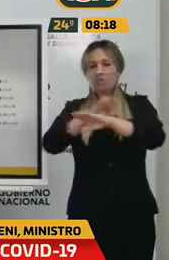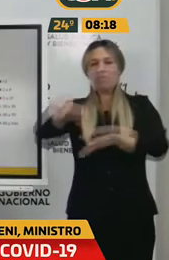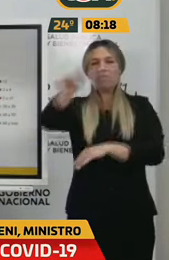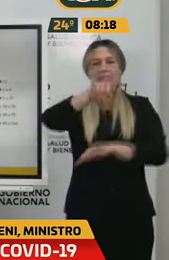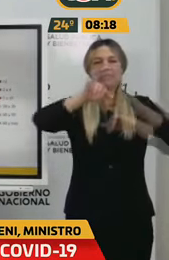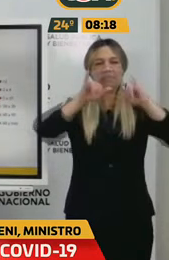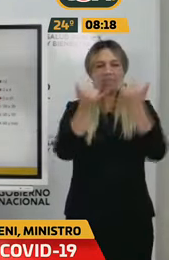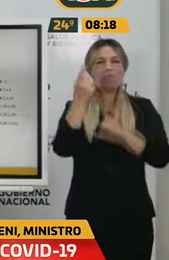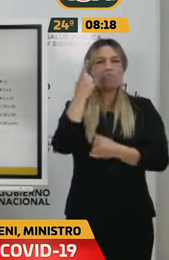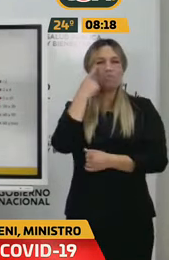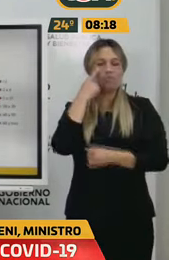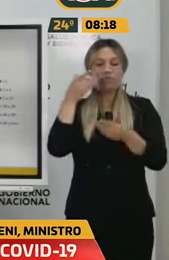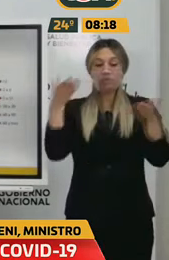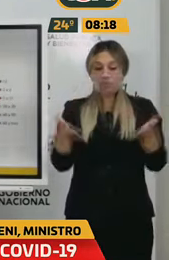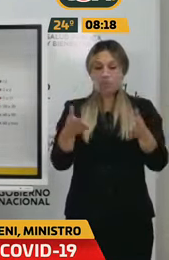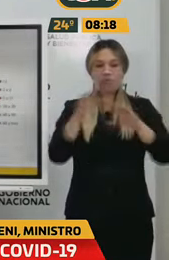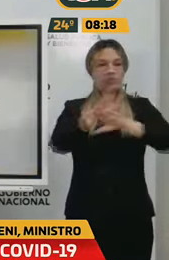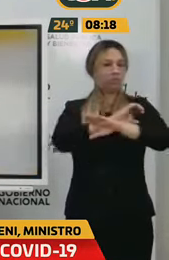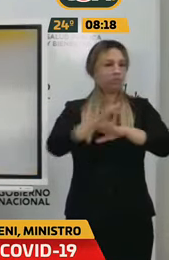hoy más que nunca.